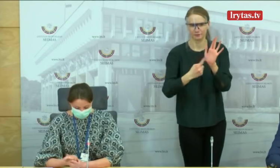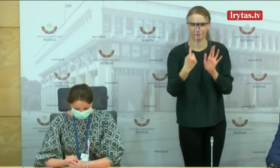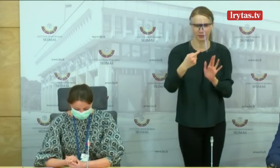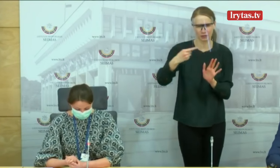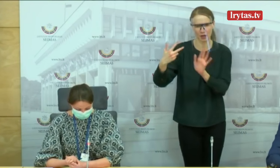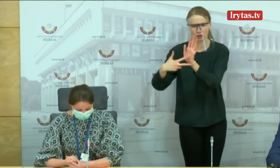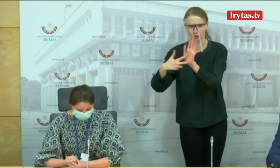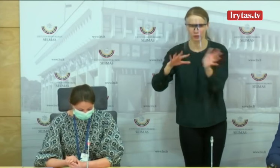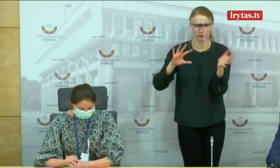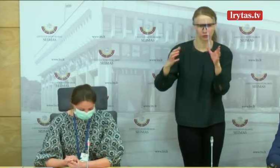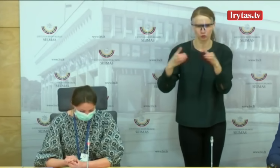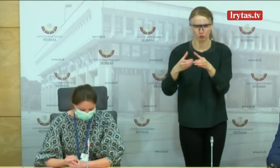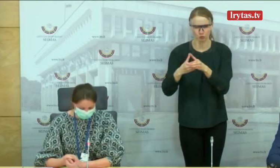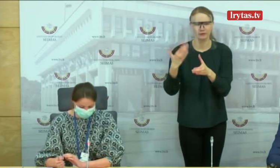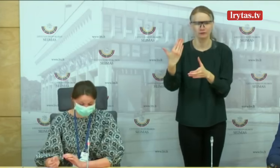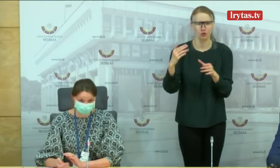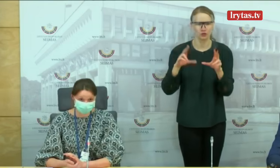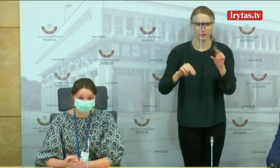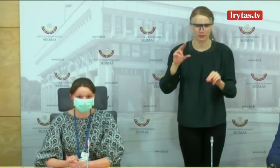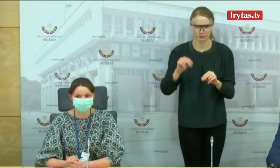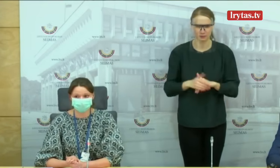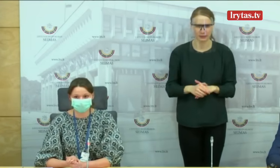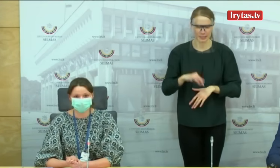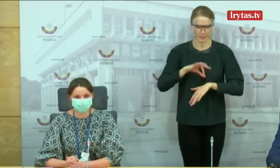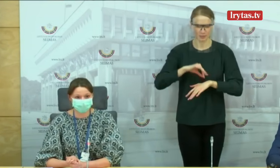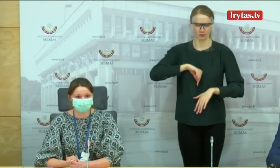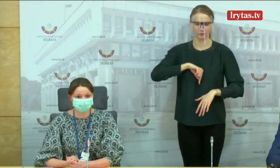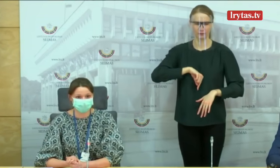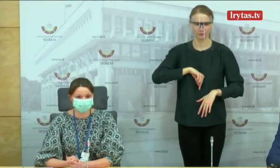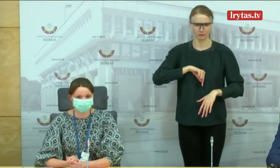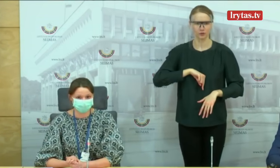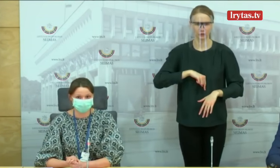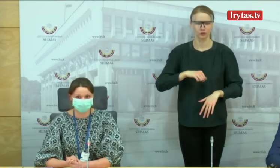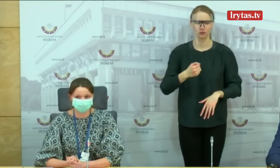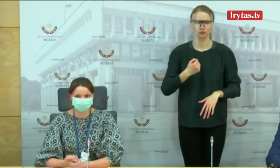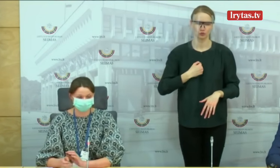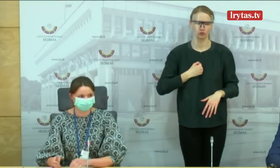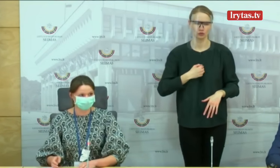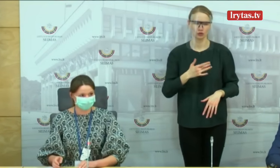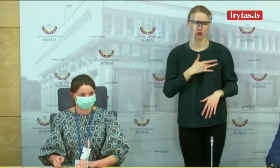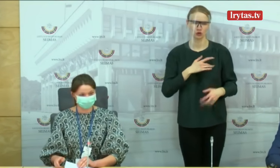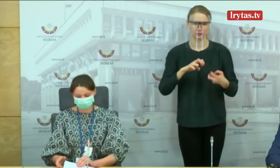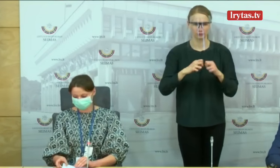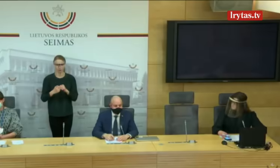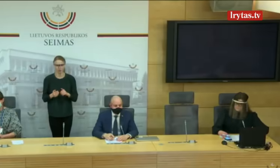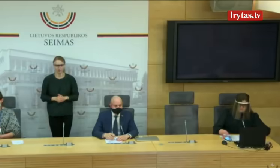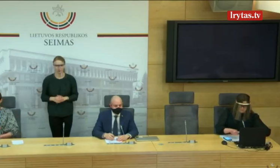71-80 metų amžiaus grupė, bei lydinčių ligų, tai yra širdies ir kraujagyslių sistemos ligos.